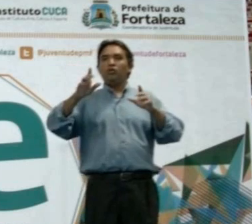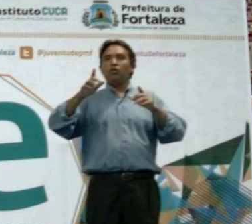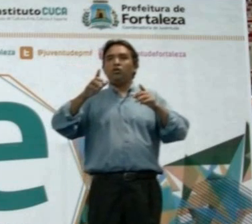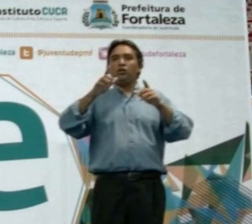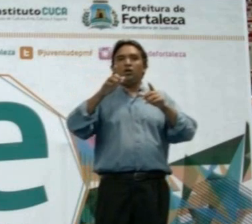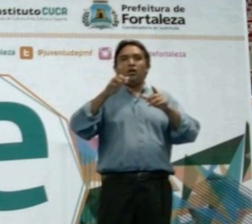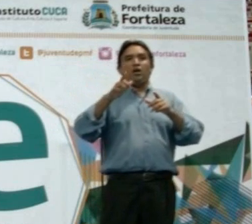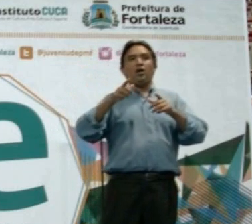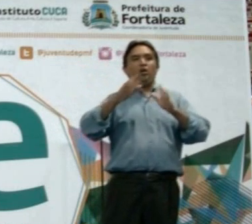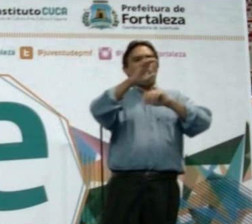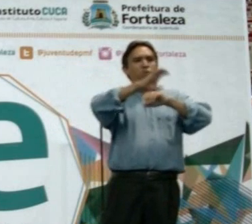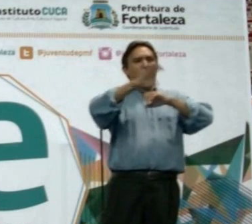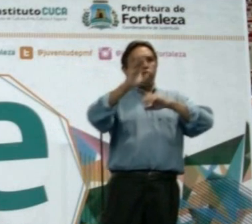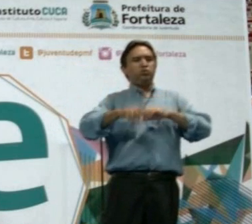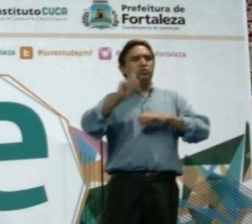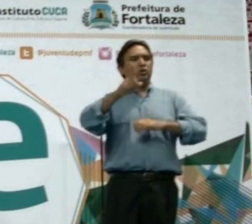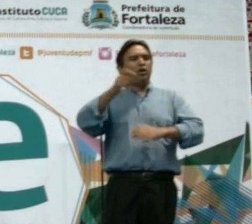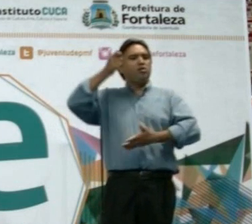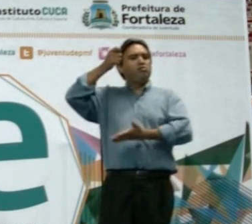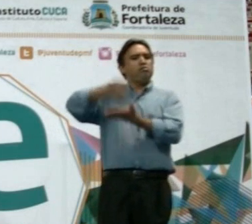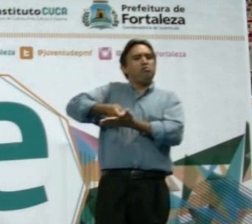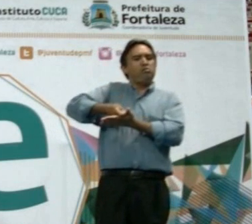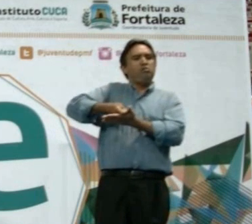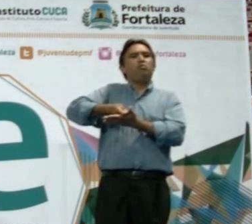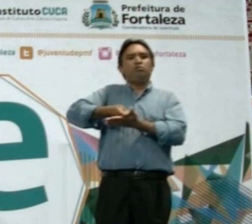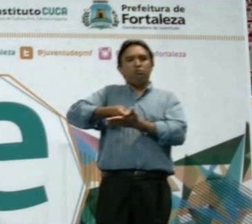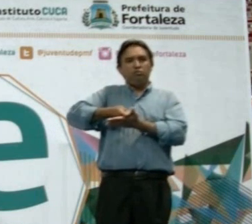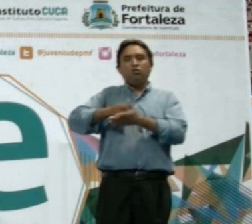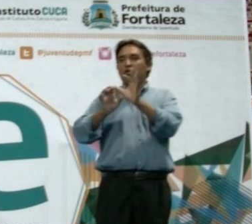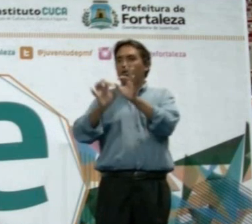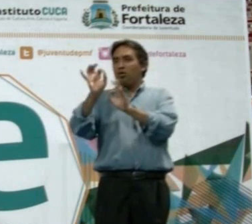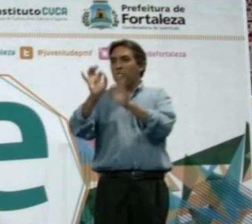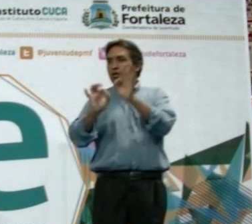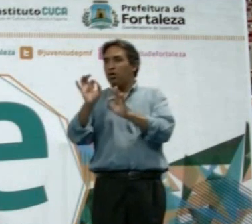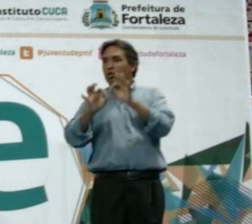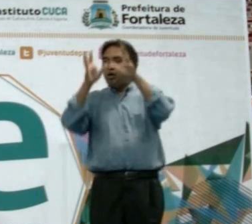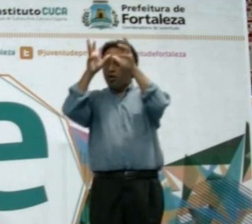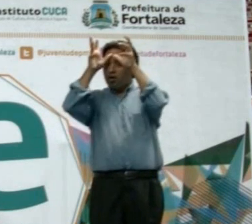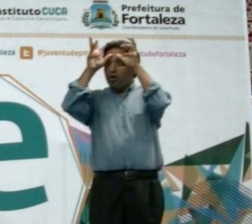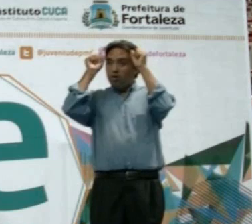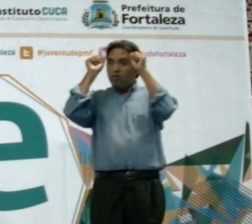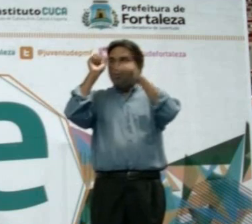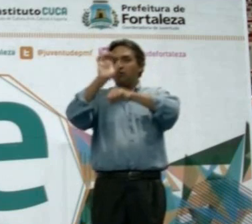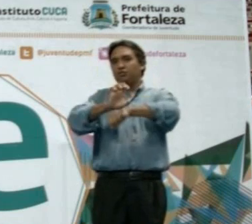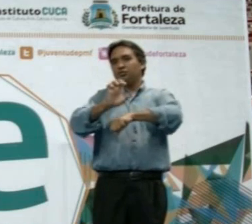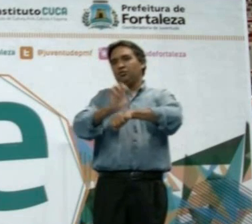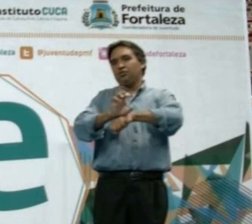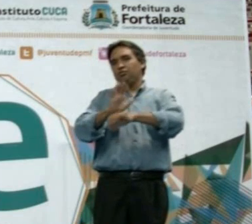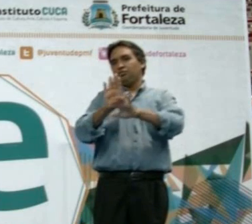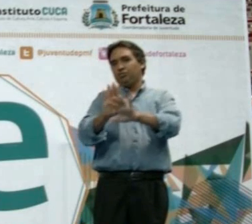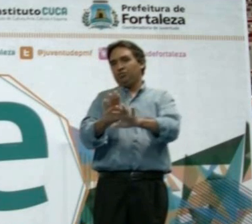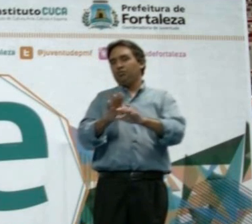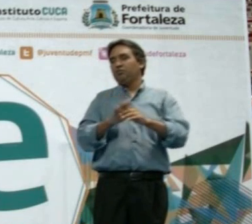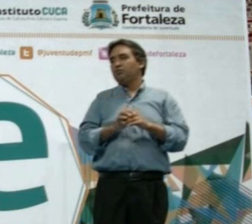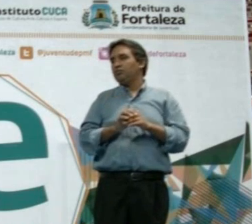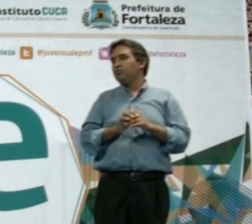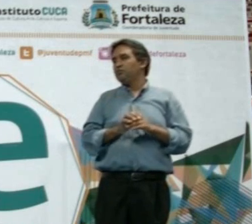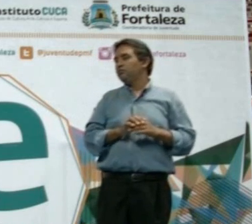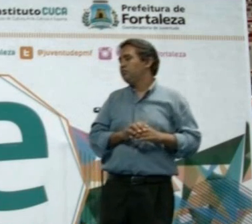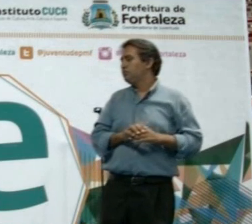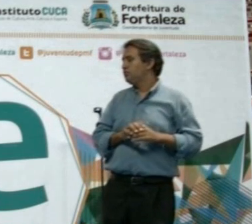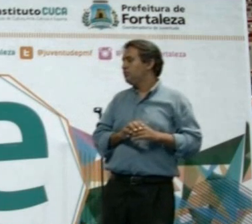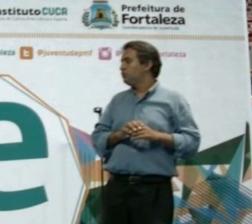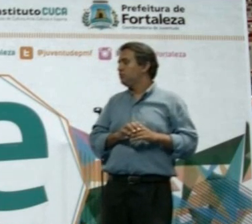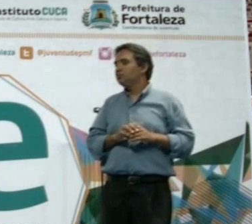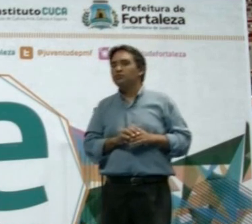é imposta, ela é outorgada, elaborada por um Conselho de Estado. Ciliane, me diz lá,